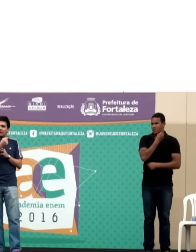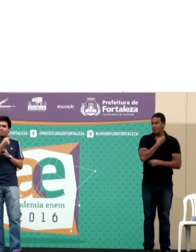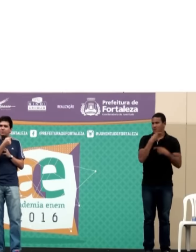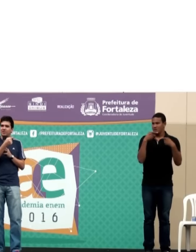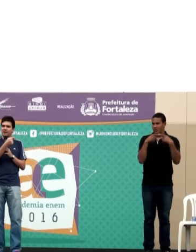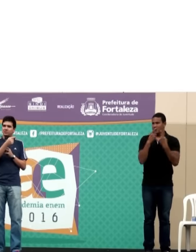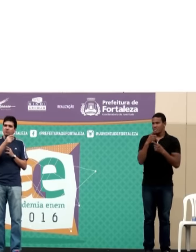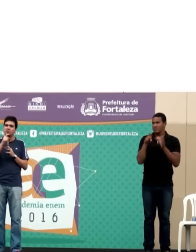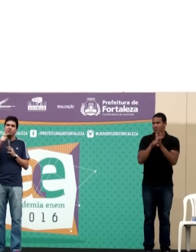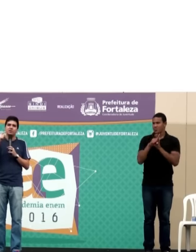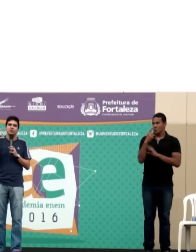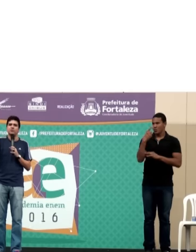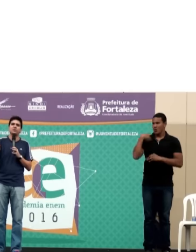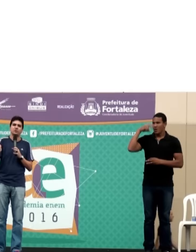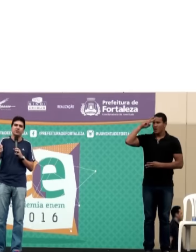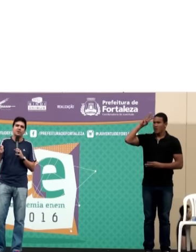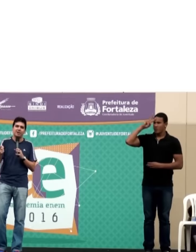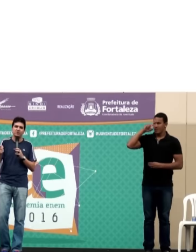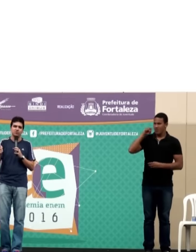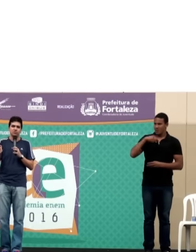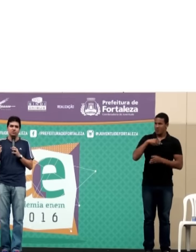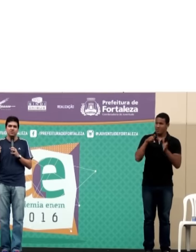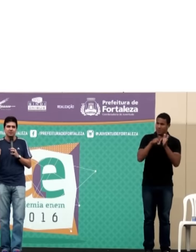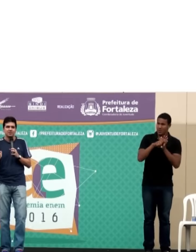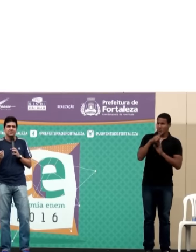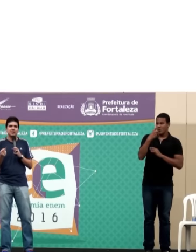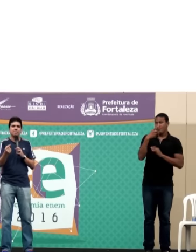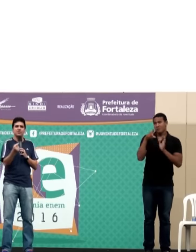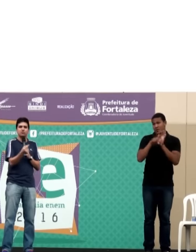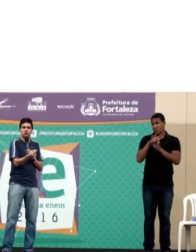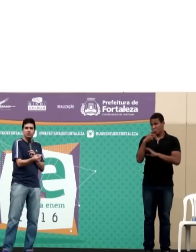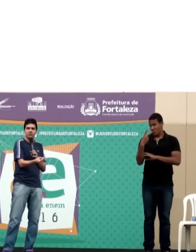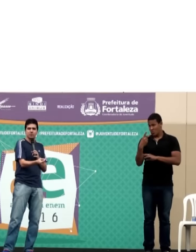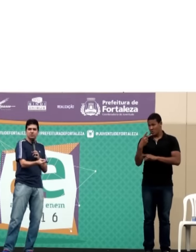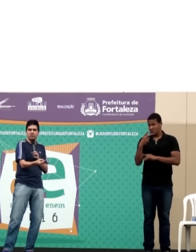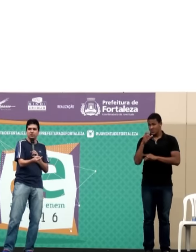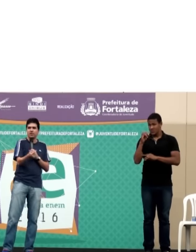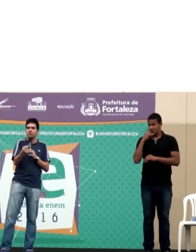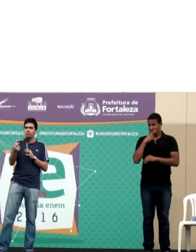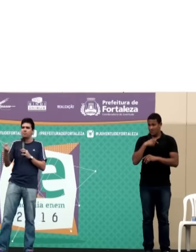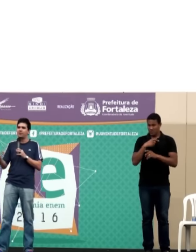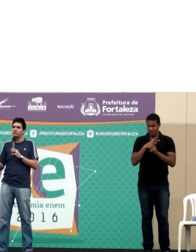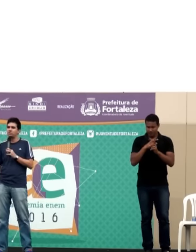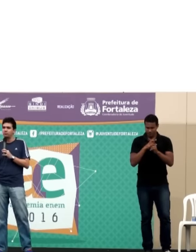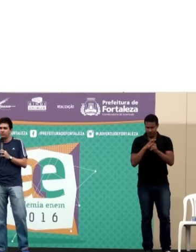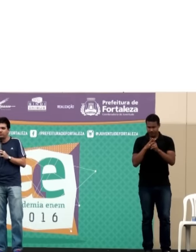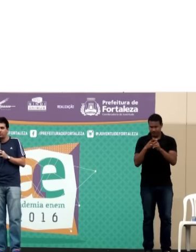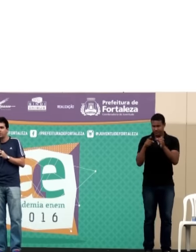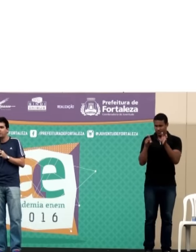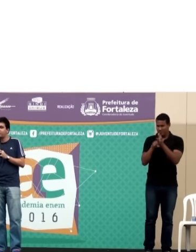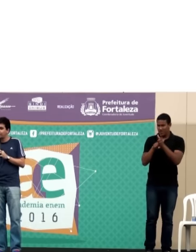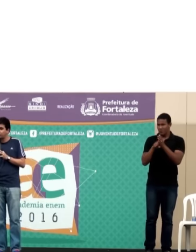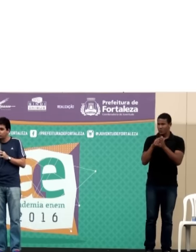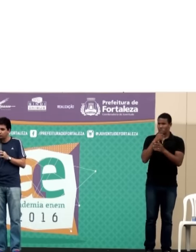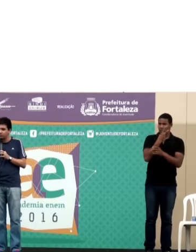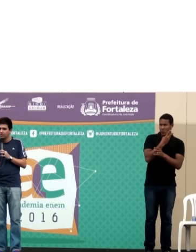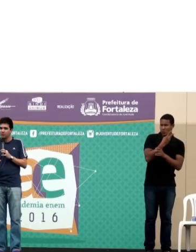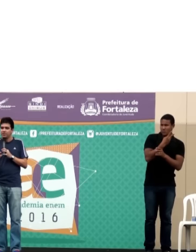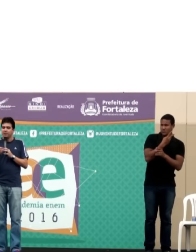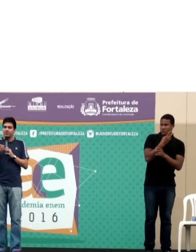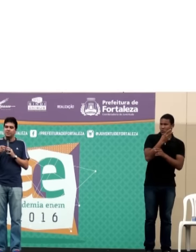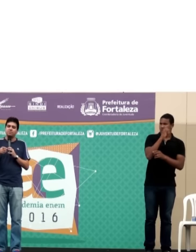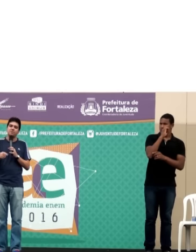gente falou lá para os ácidos, e o hidrogênio é mais 1. Se é menos 2 do oxigênio com mais 1 do hidrogênio, dá menos